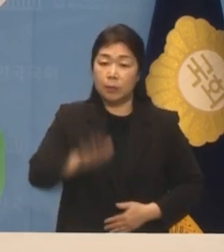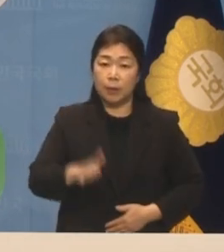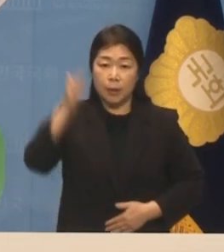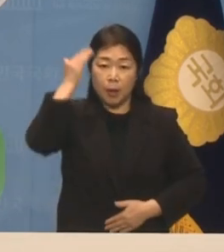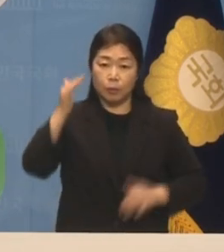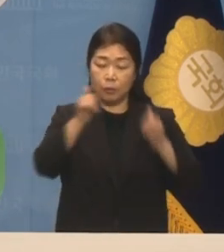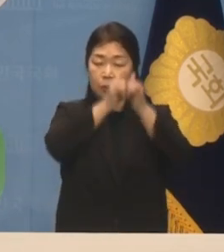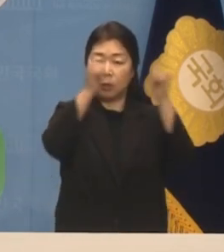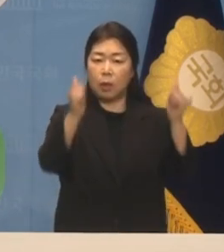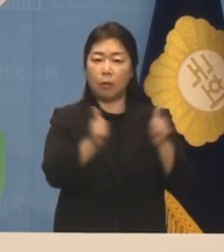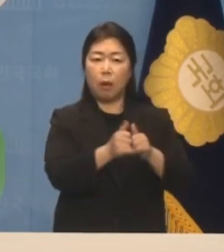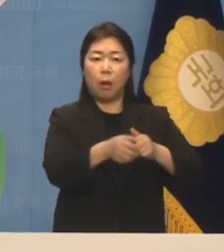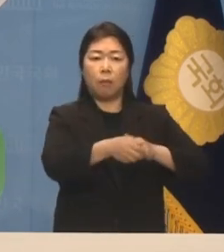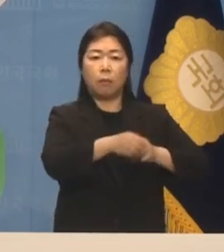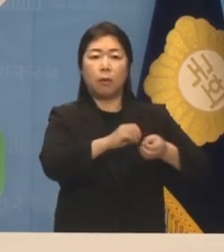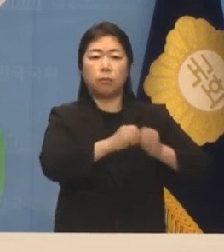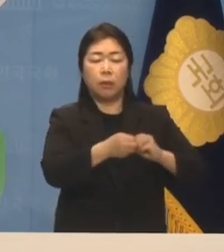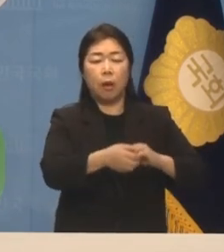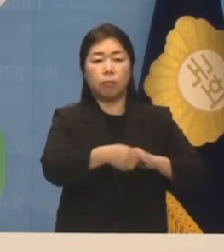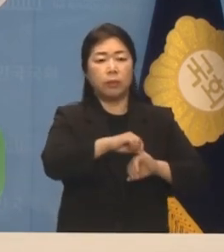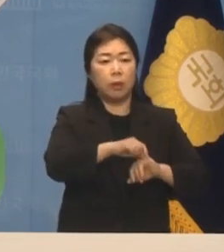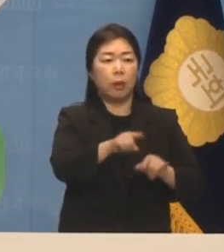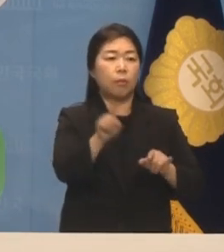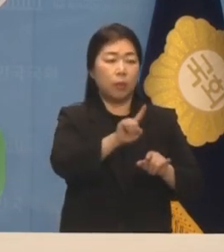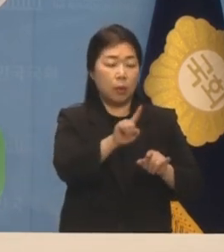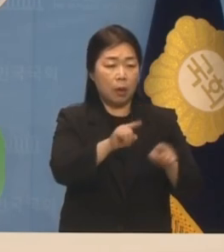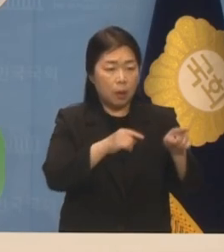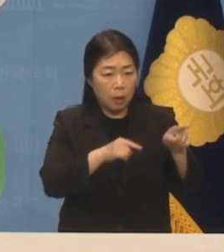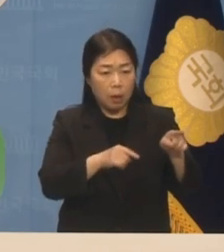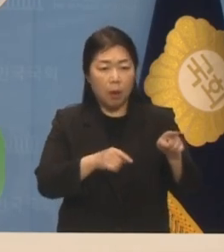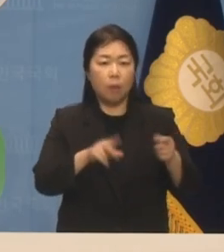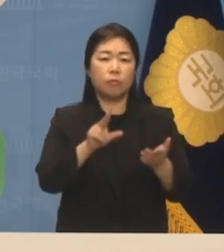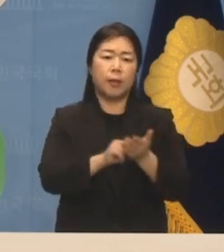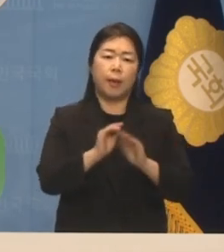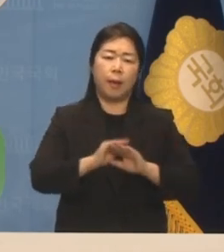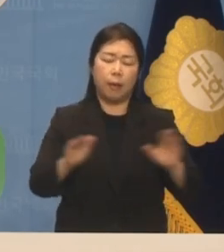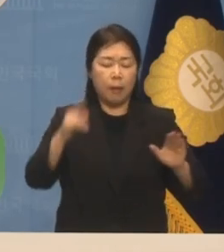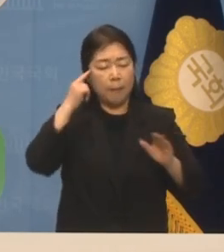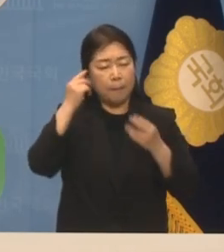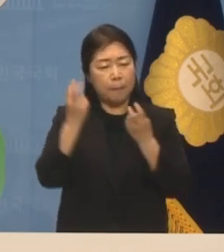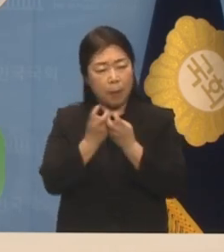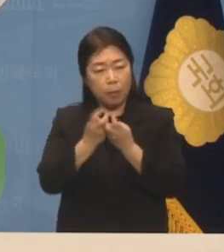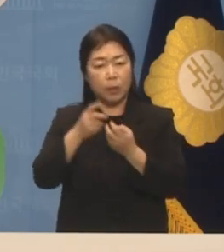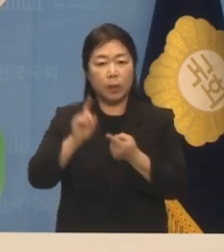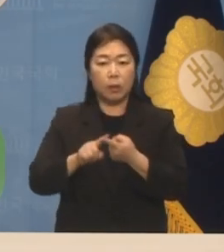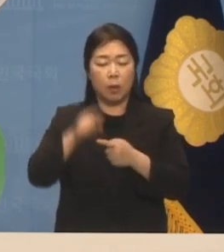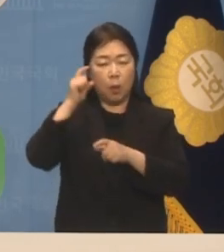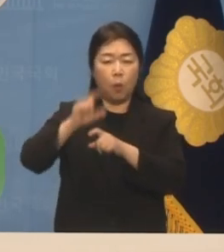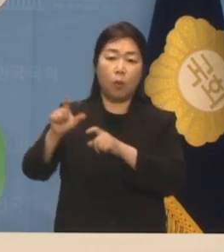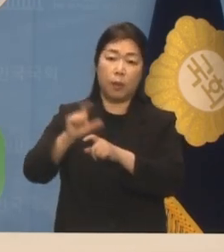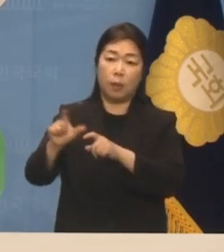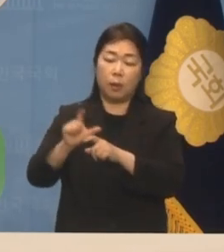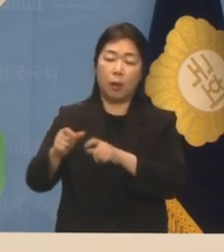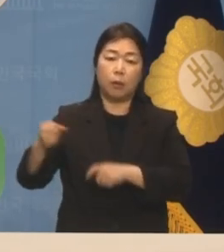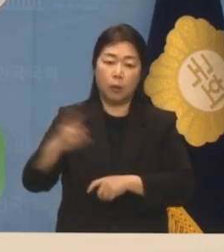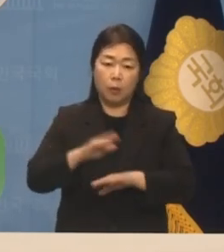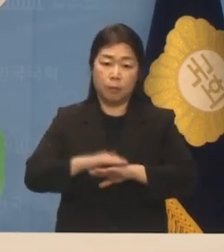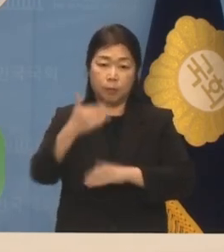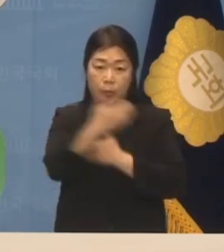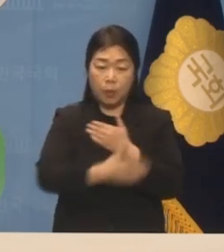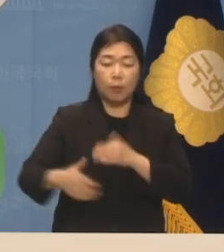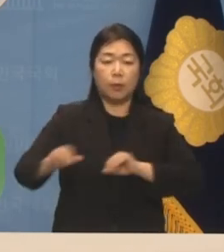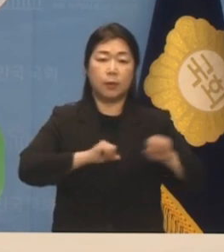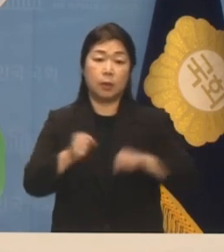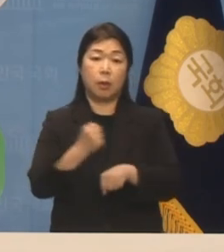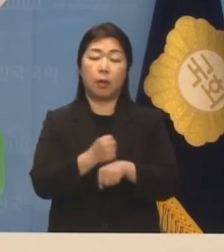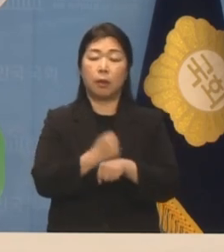모순이 무엇인지, 다양한 갈등들을 해소하기 위한 방안은 무엇이었는지에 대한 고민하고 실천하는